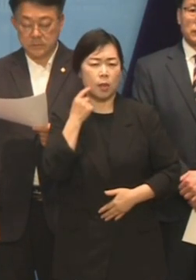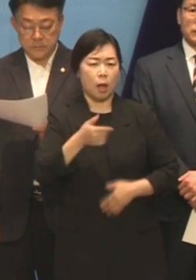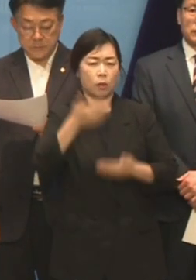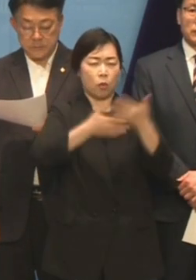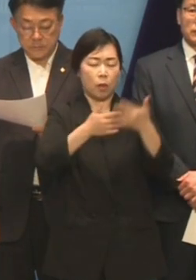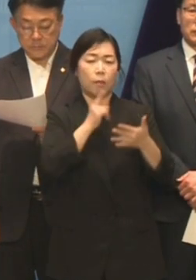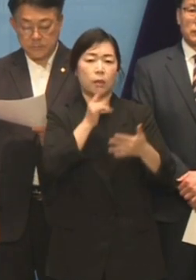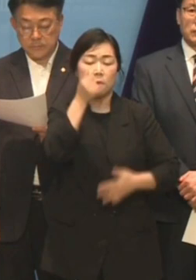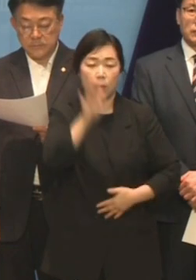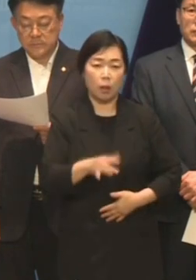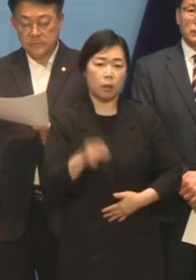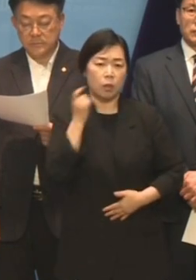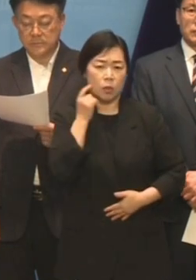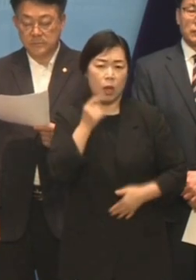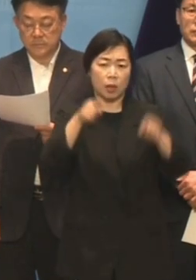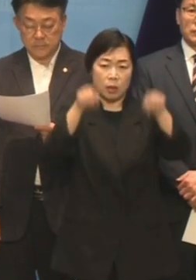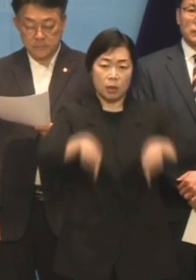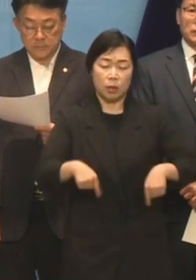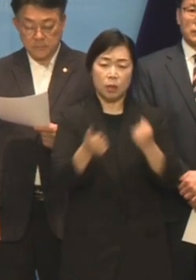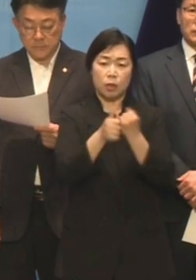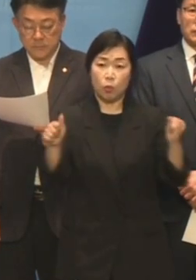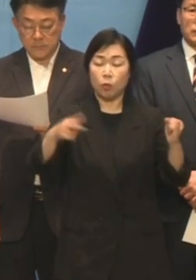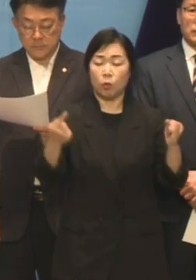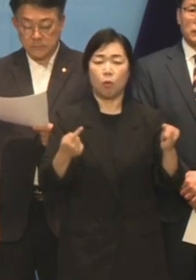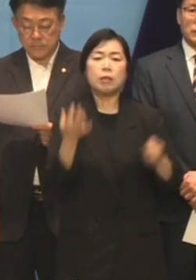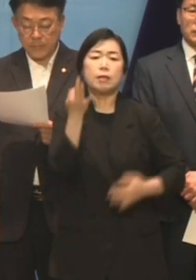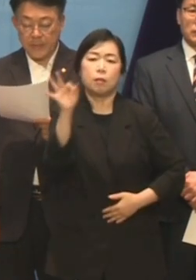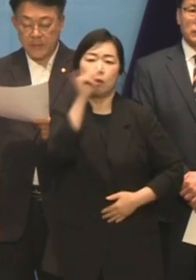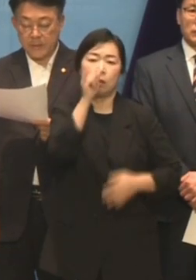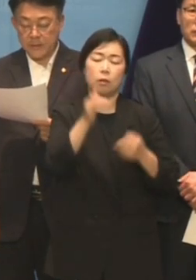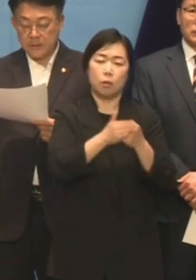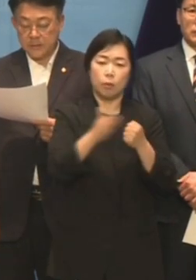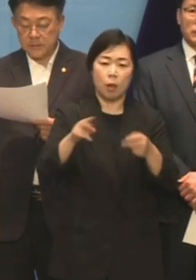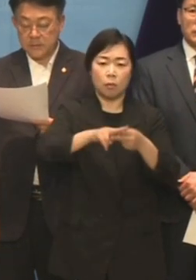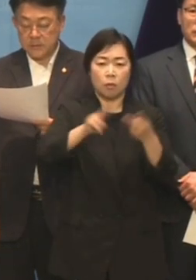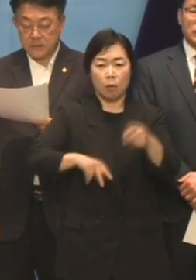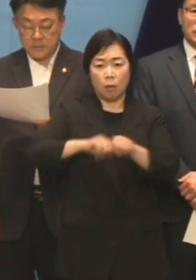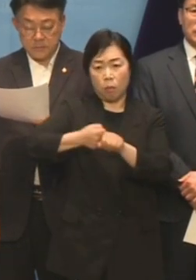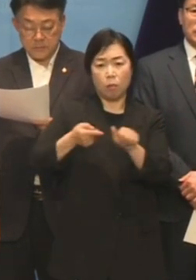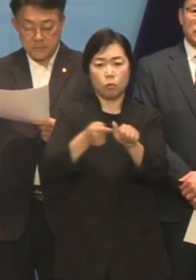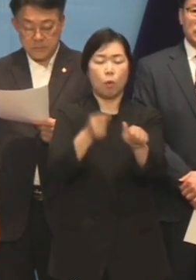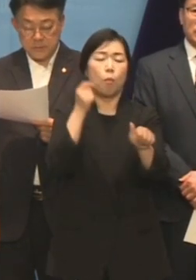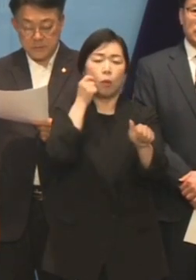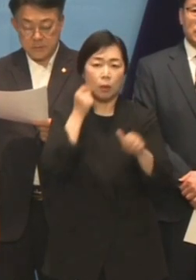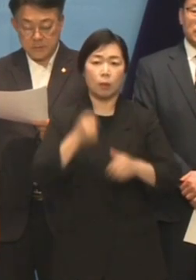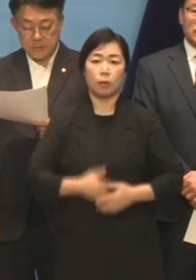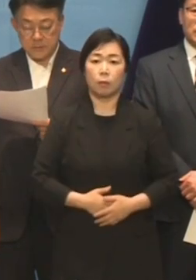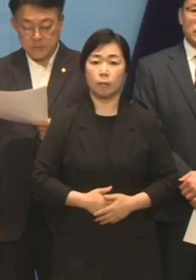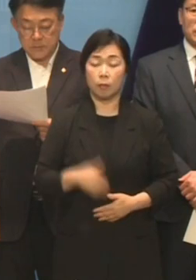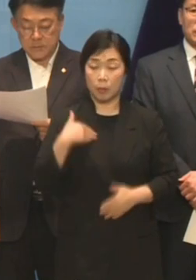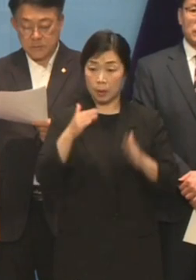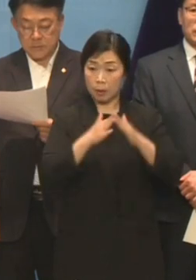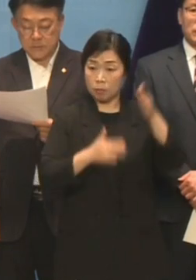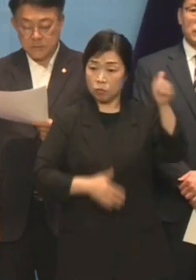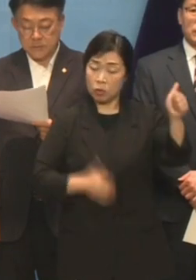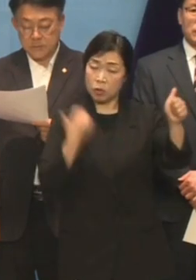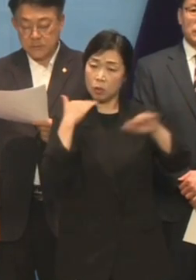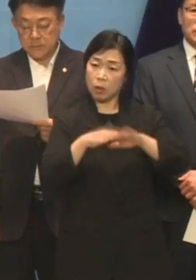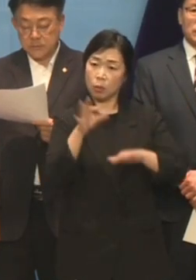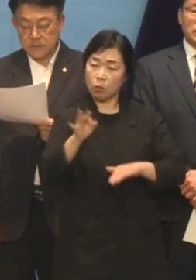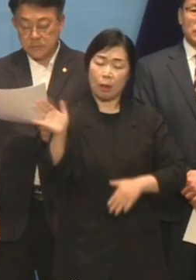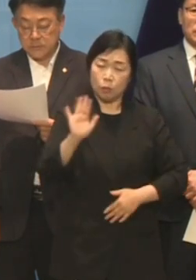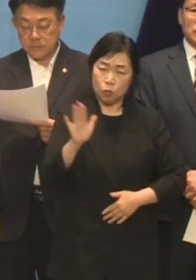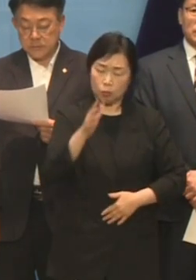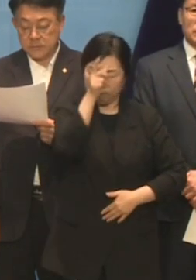우리나라 법은 위장이혼도 이혼이라고 인정하기 때문에 형사처벌은 받지 않습니다. 제 집주인은 전세금을 안